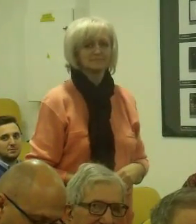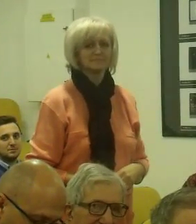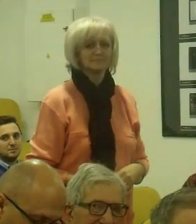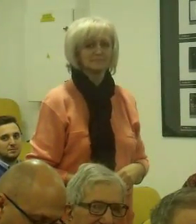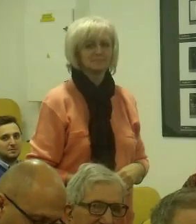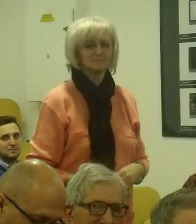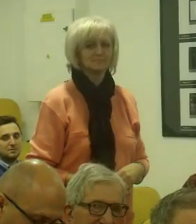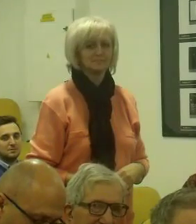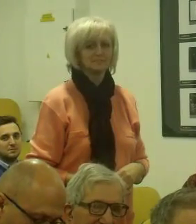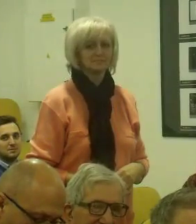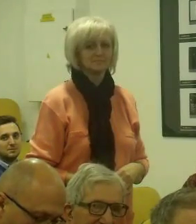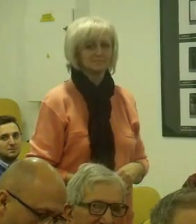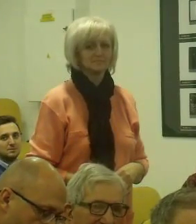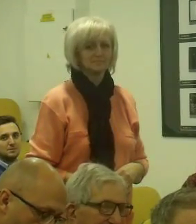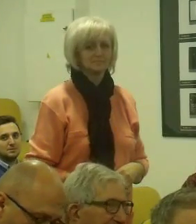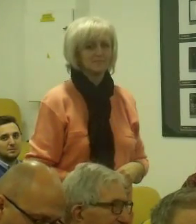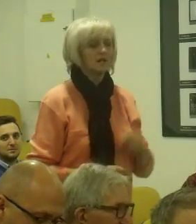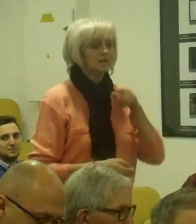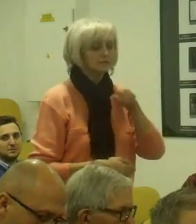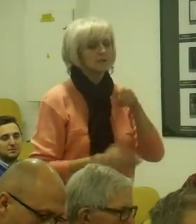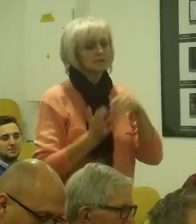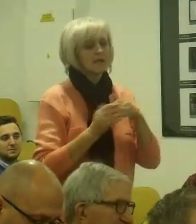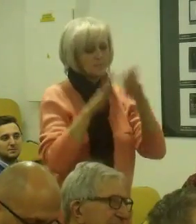I njima taj aparat je neophodan.